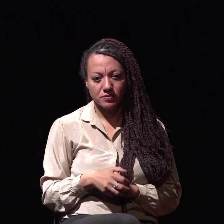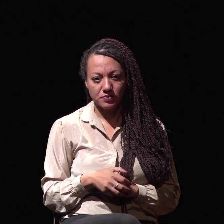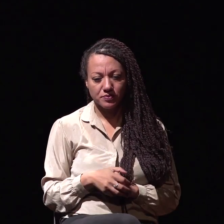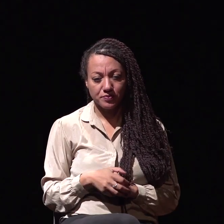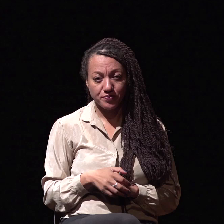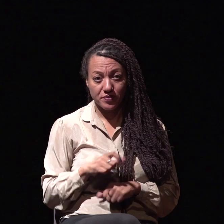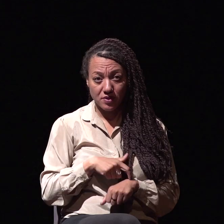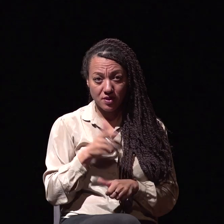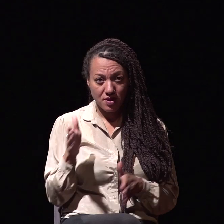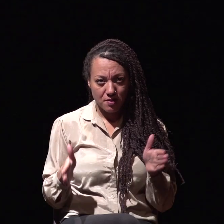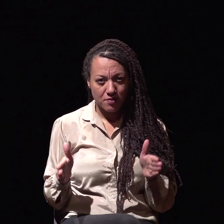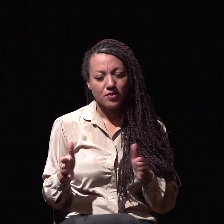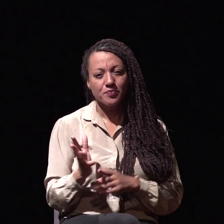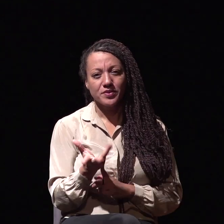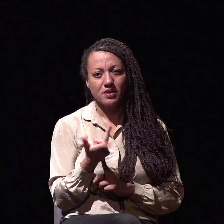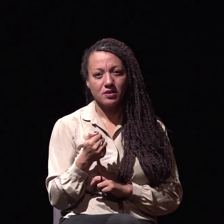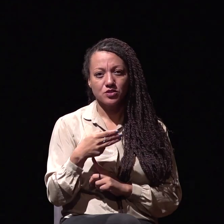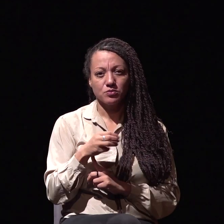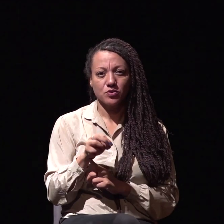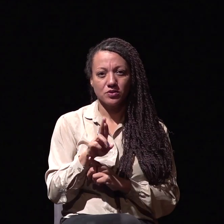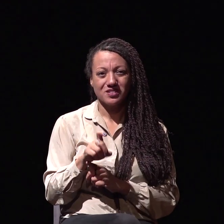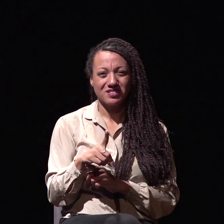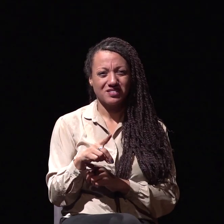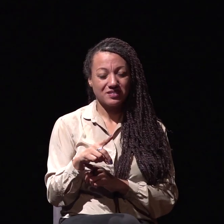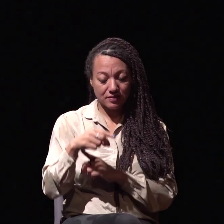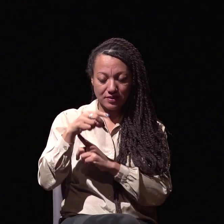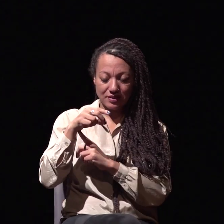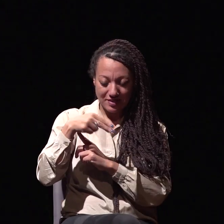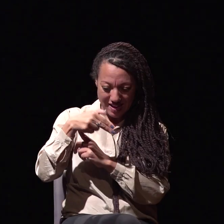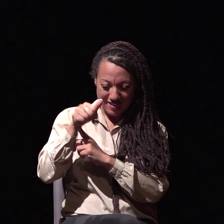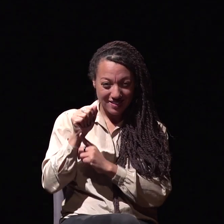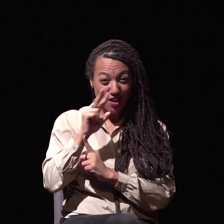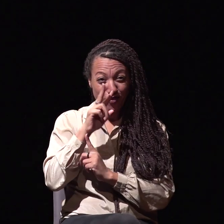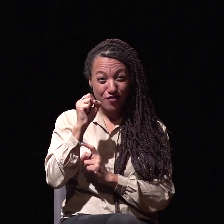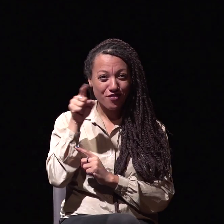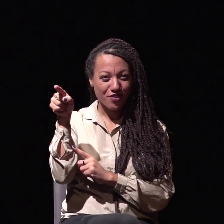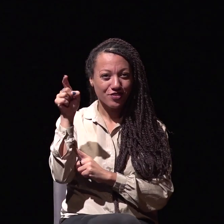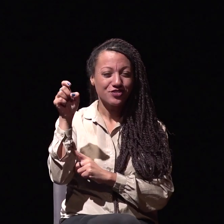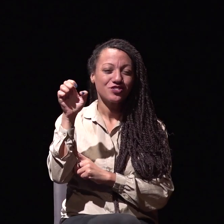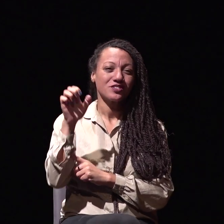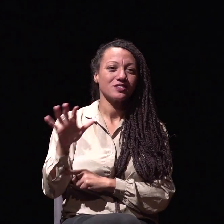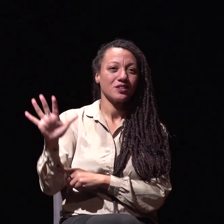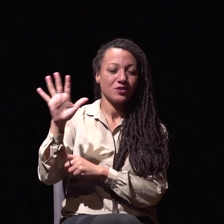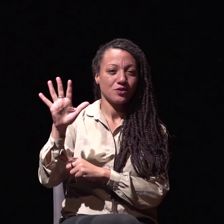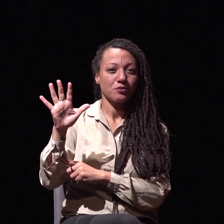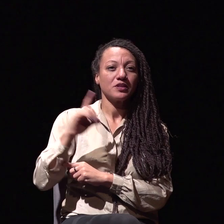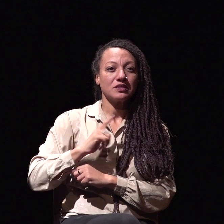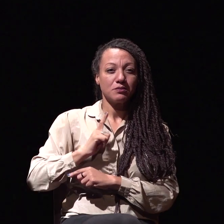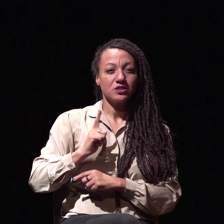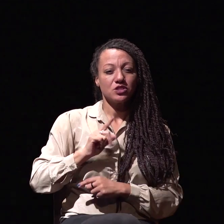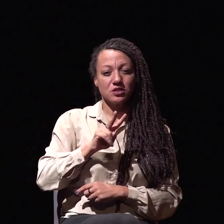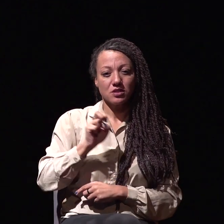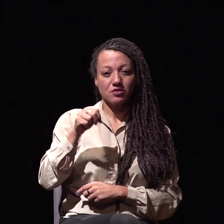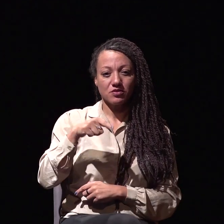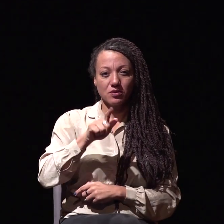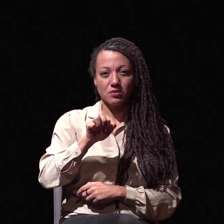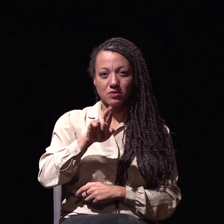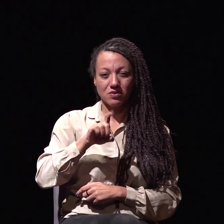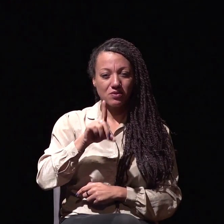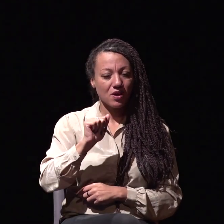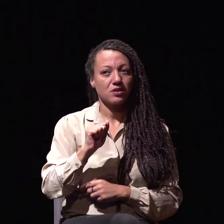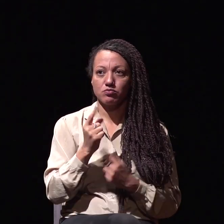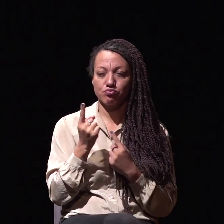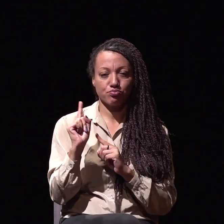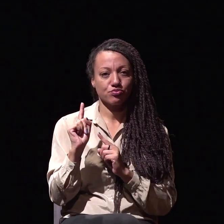Neste período, a arte moderna se fortaleceu na Europa, pautada por uma vanguarda de oposição ao passado e aos estilos neoclássicos.